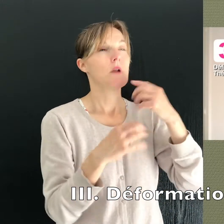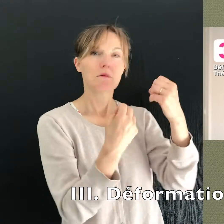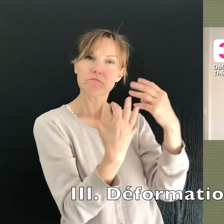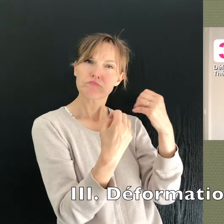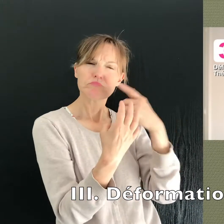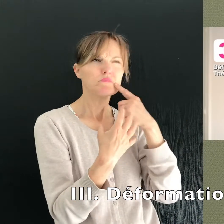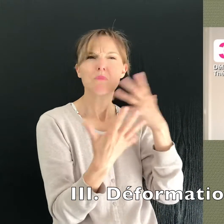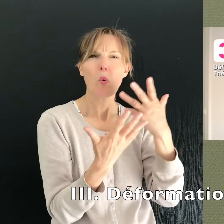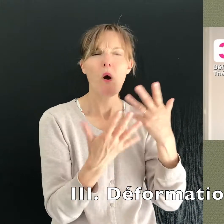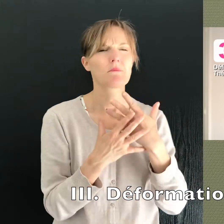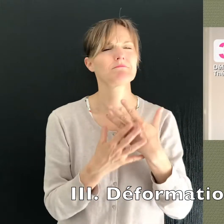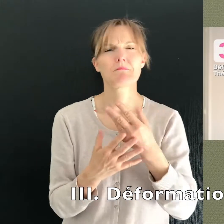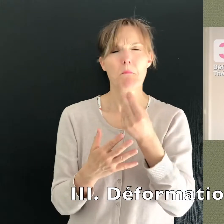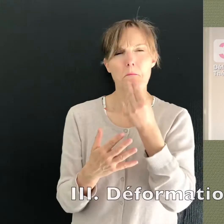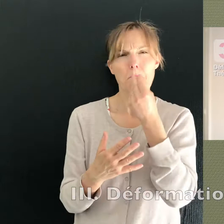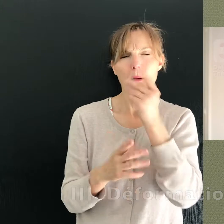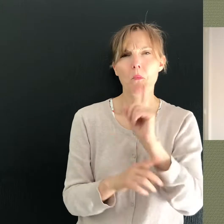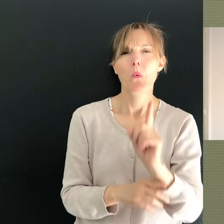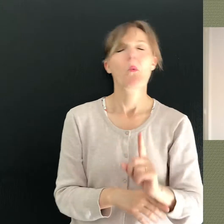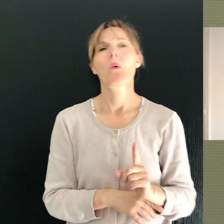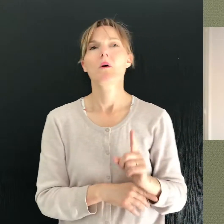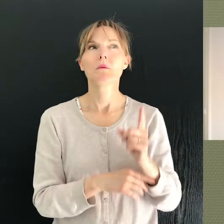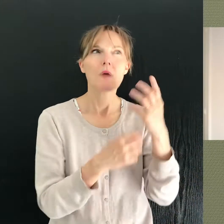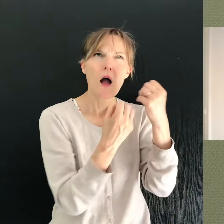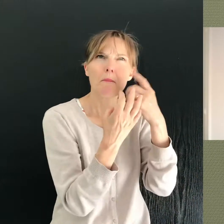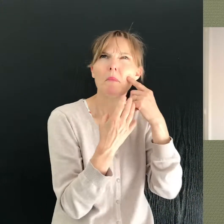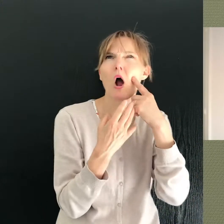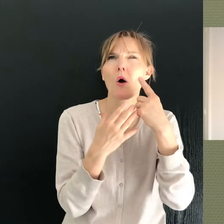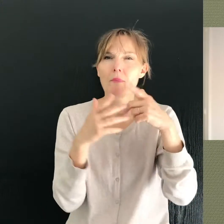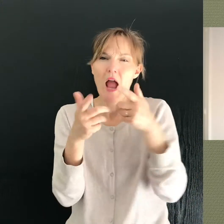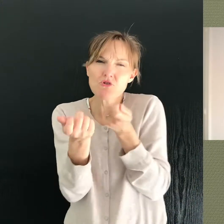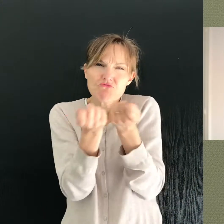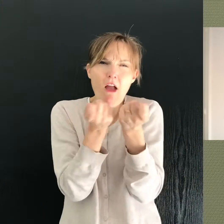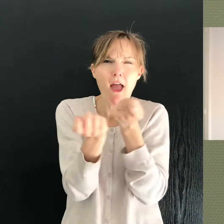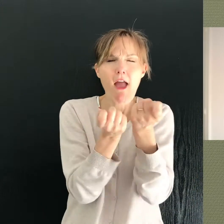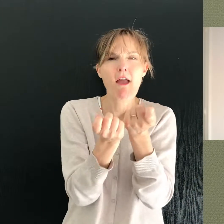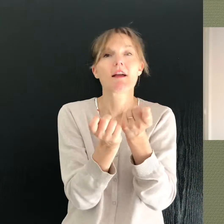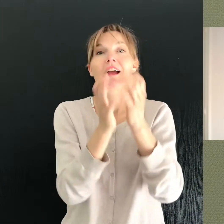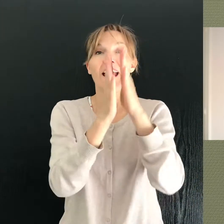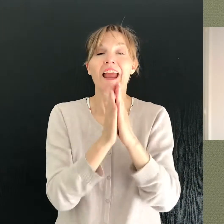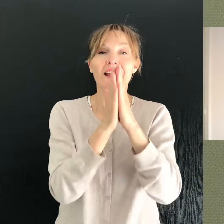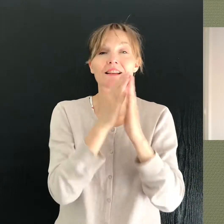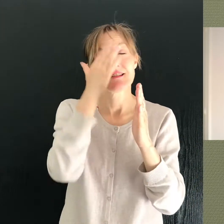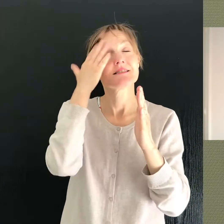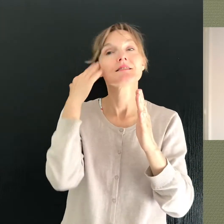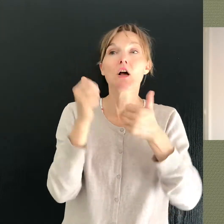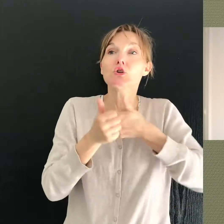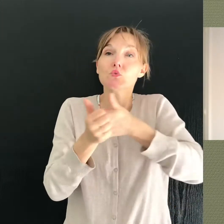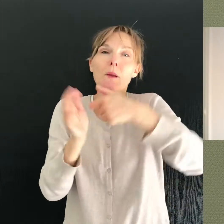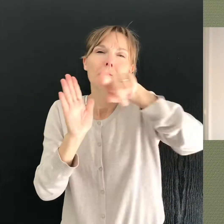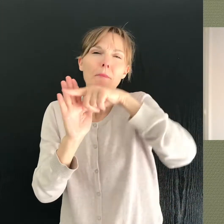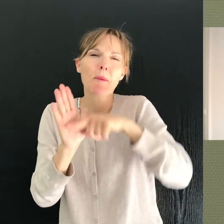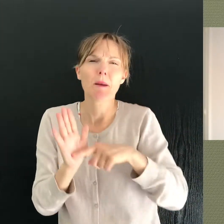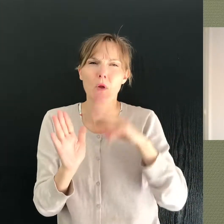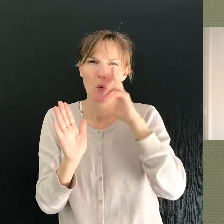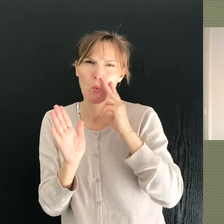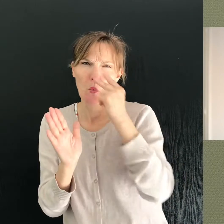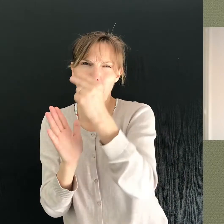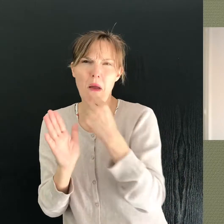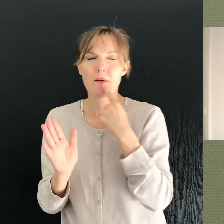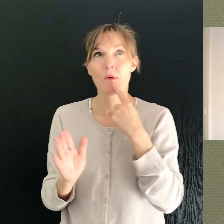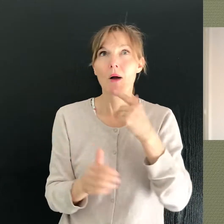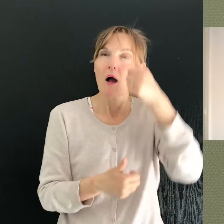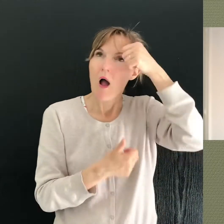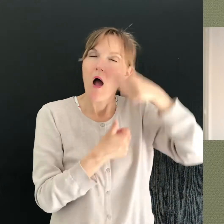apprend à gérer une église par des principes tellement humains et charnels. Je me souviens de ses enseignements, tellement